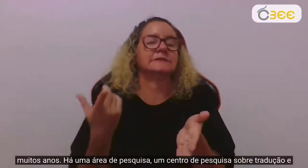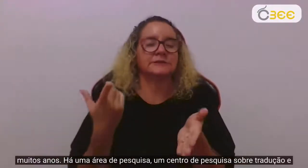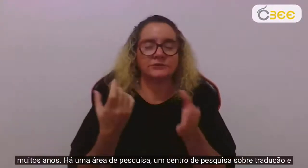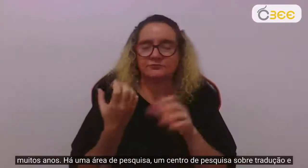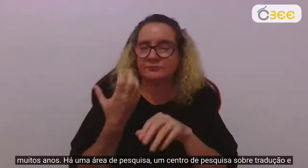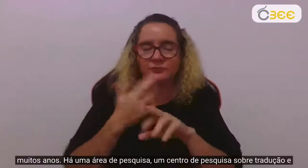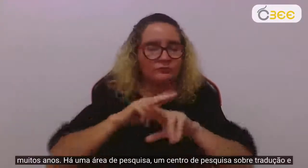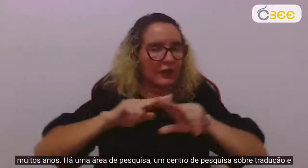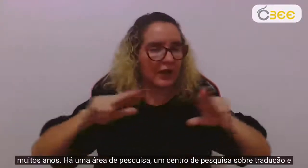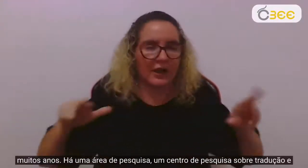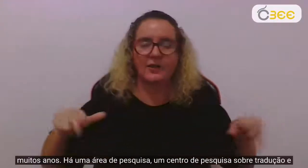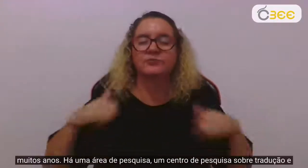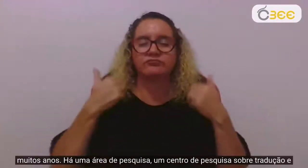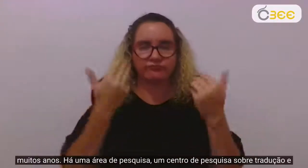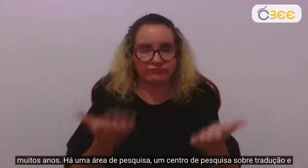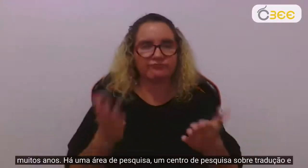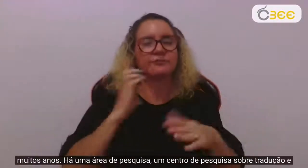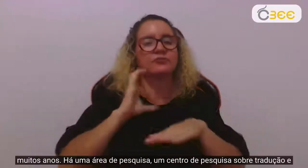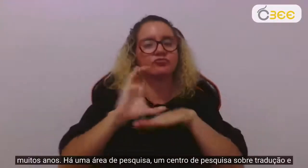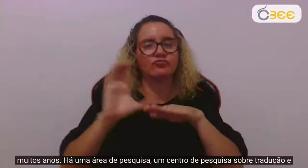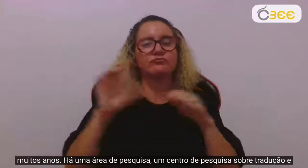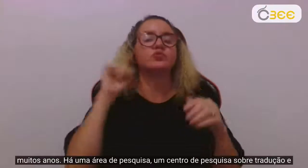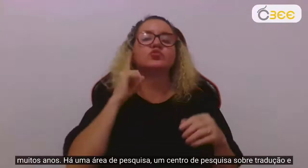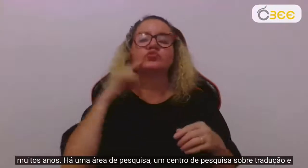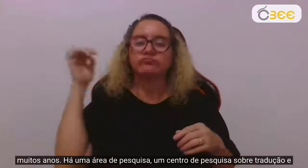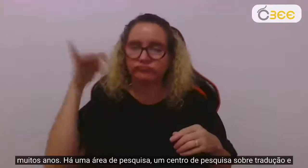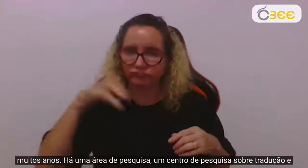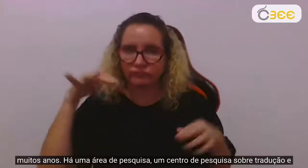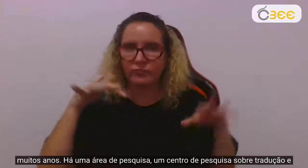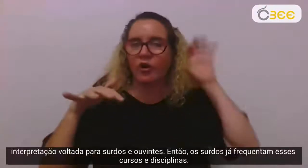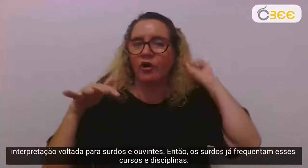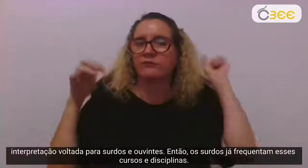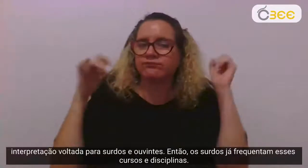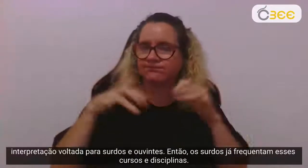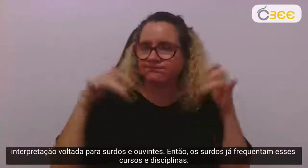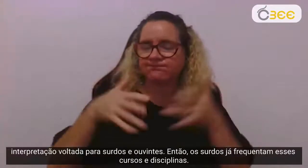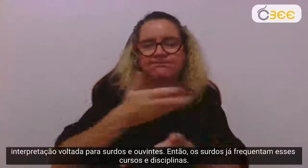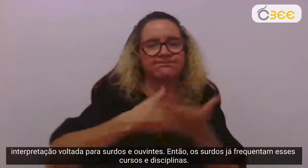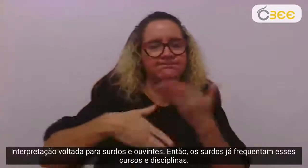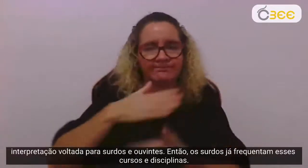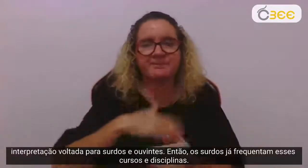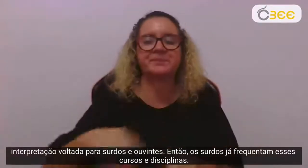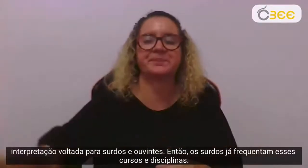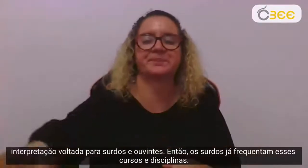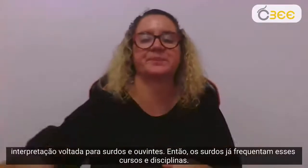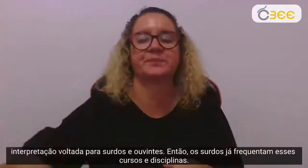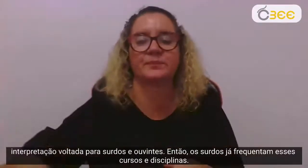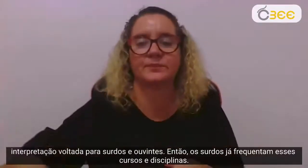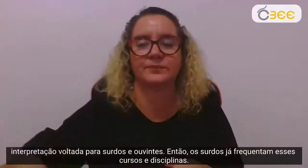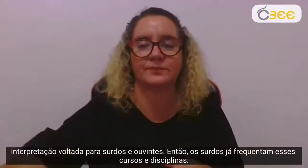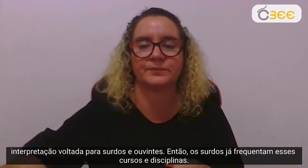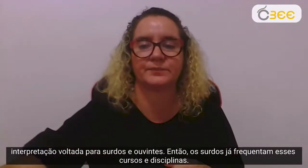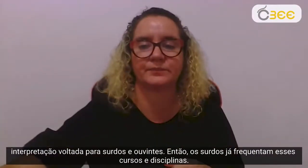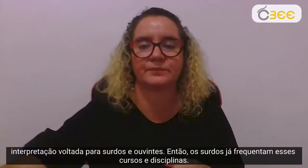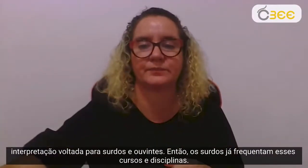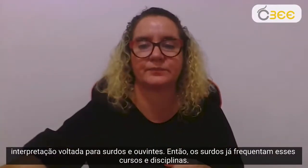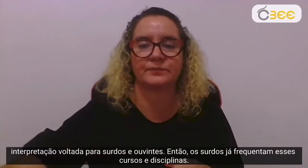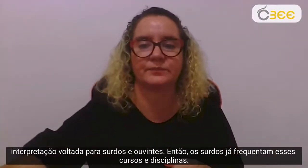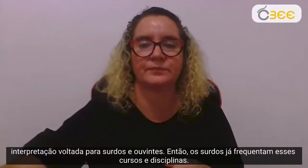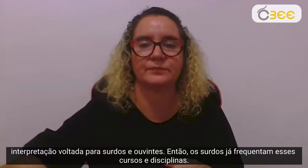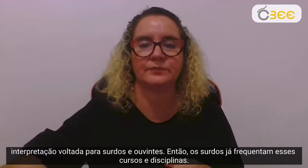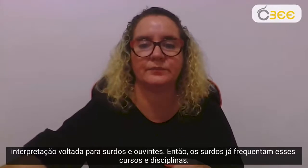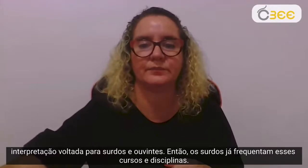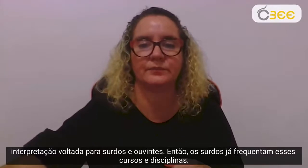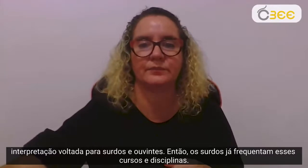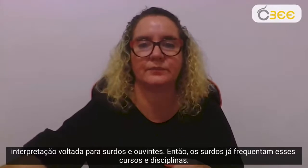uma área de pesquisa, um centro de pesquisa sobre tradução e interpretação voltada para surdos e ouvintes, então